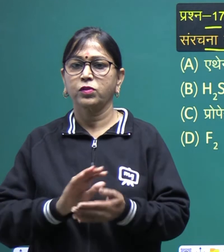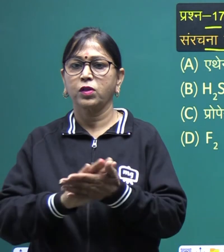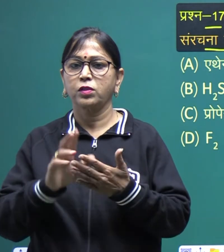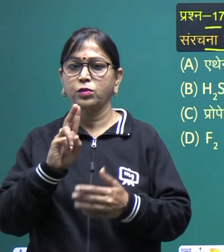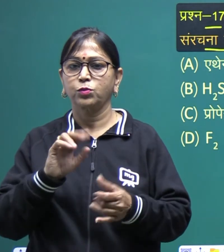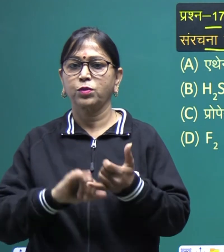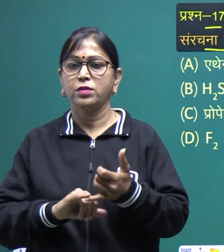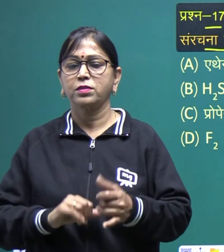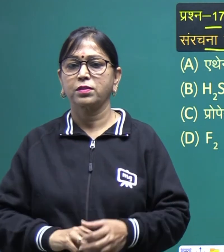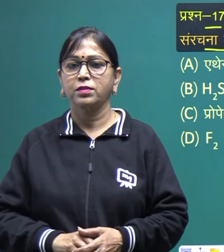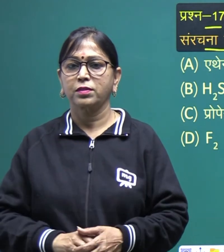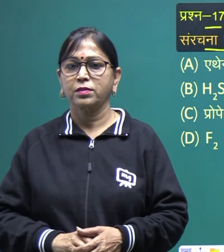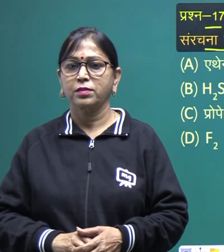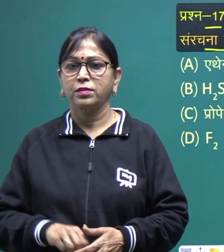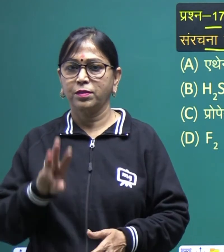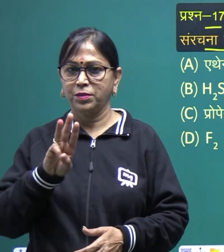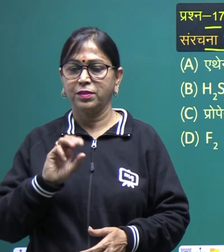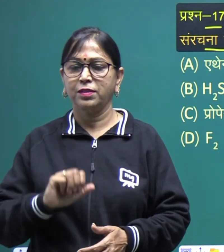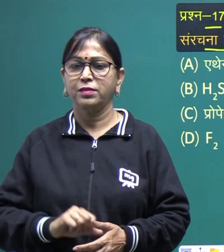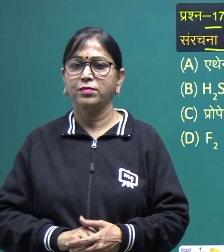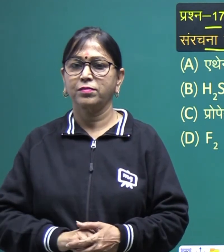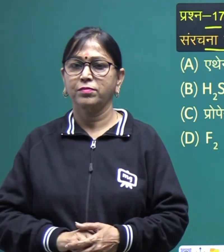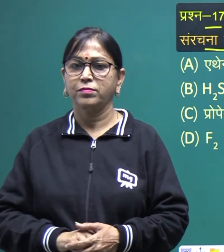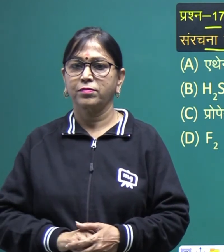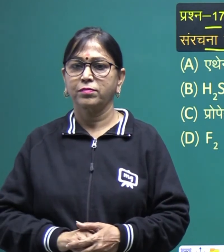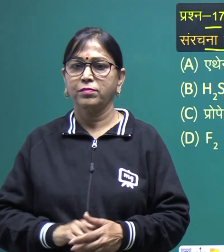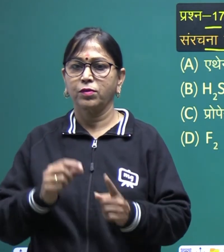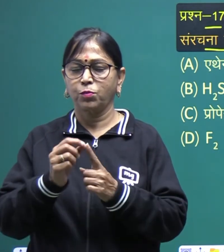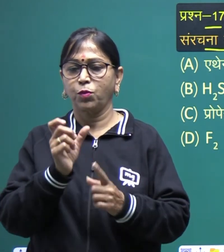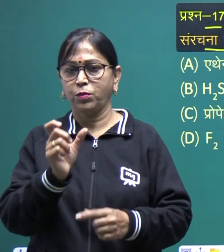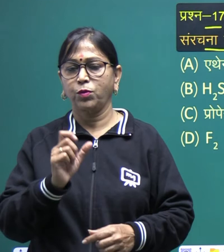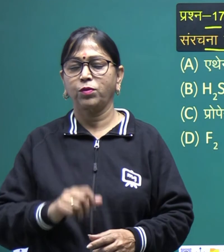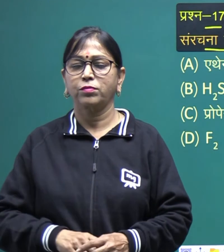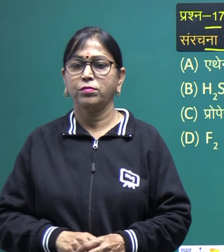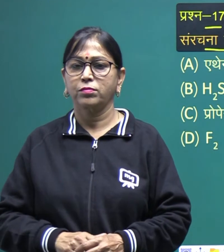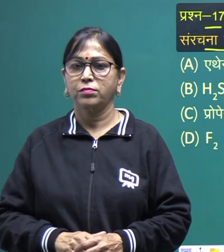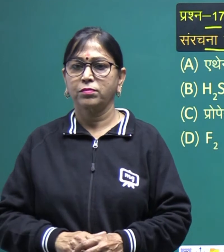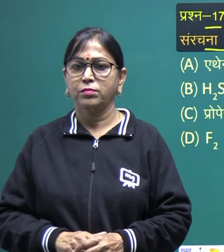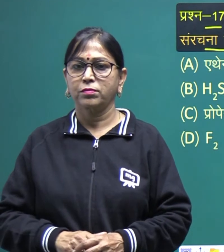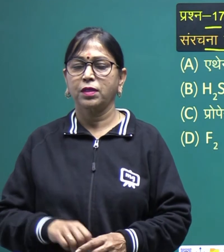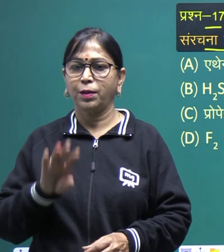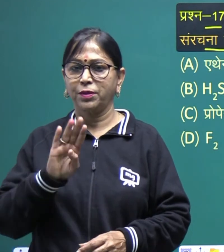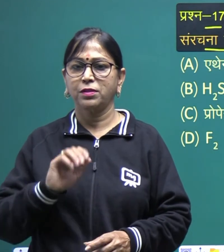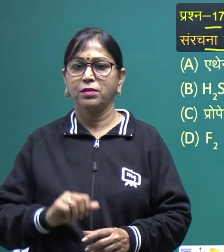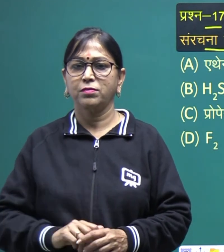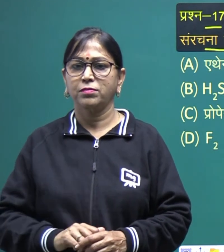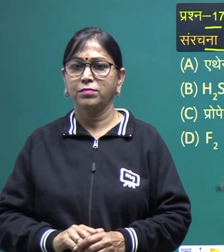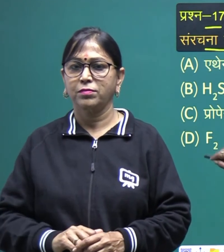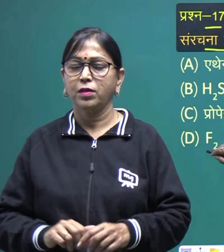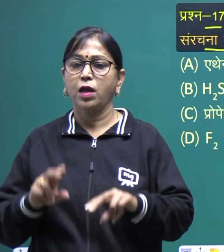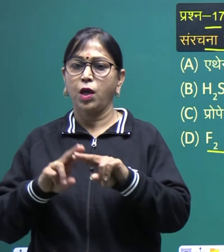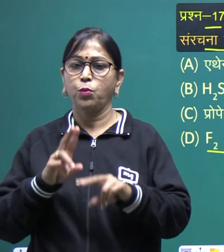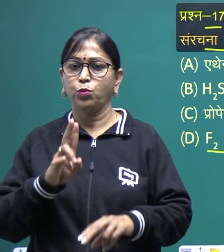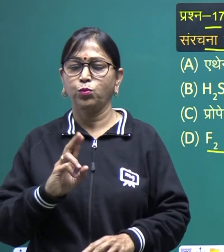H2S। नंबर 3, प्रोपेनॉन। नंबर 4,